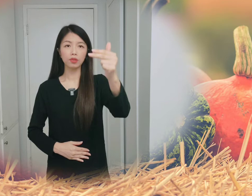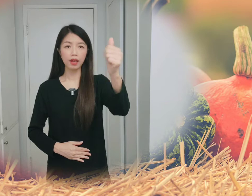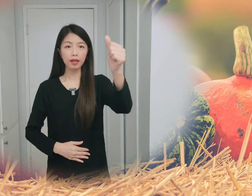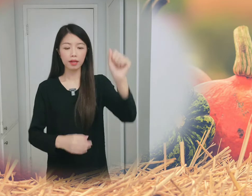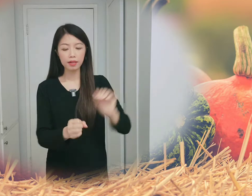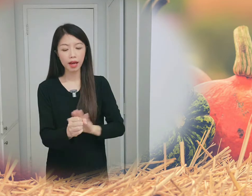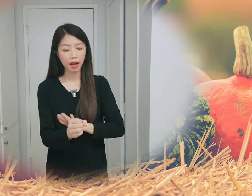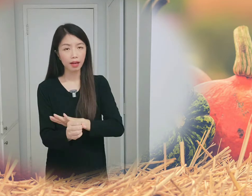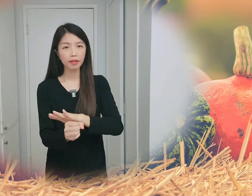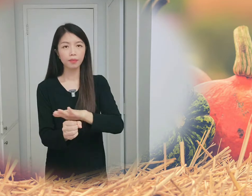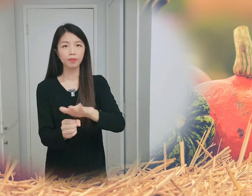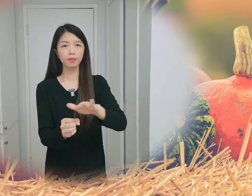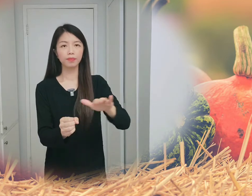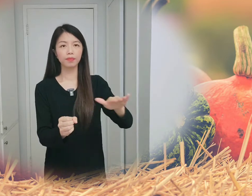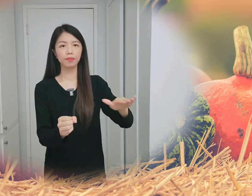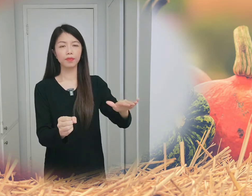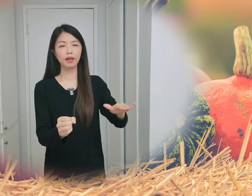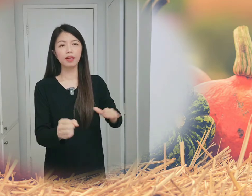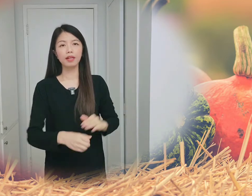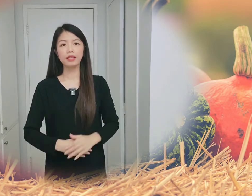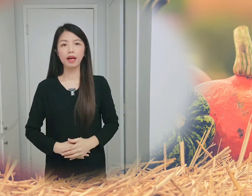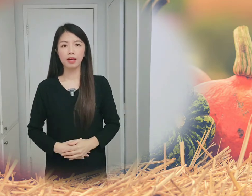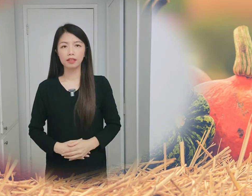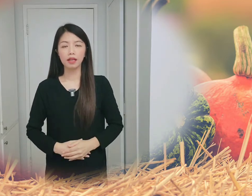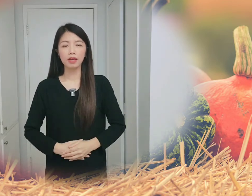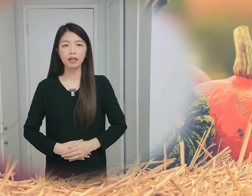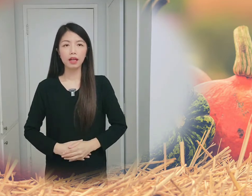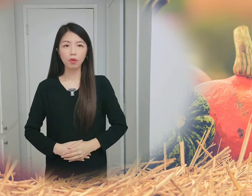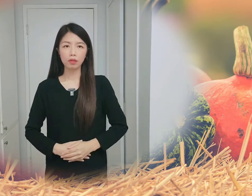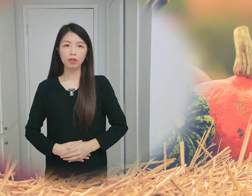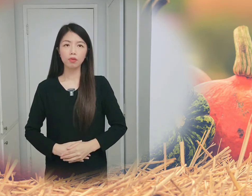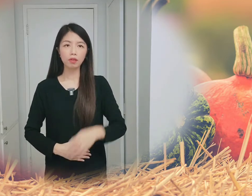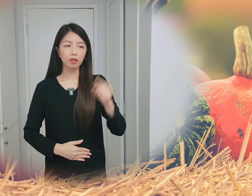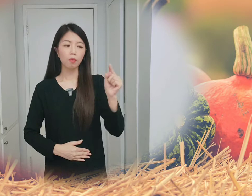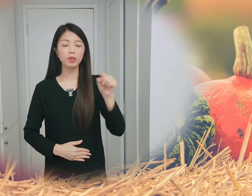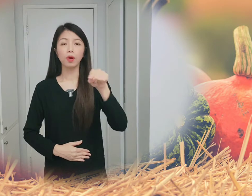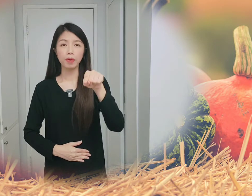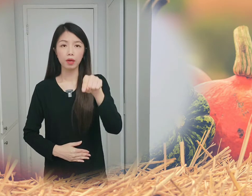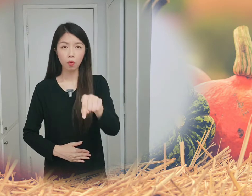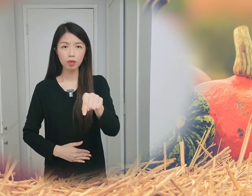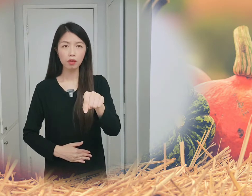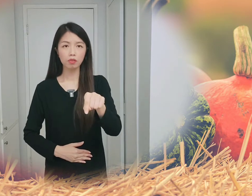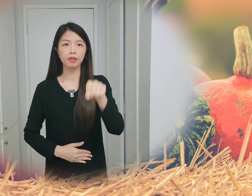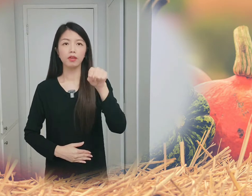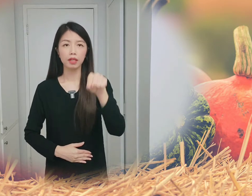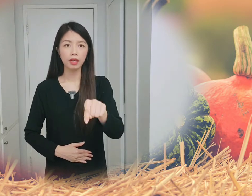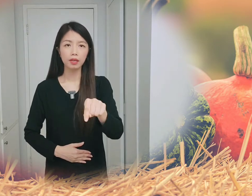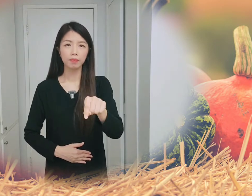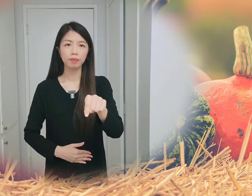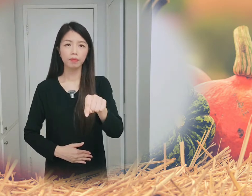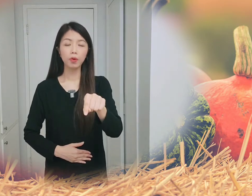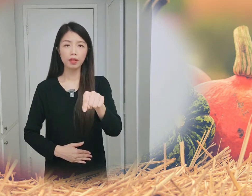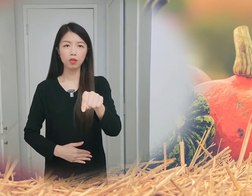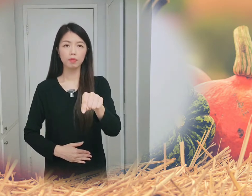했죠? 주의 사랑. 이 사랑은, 이라고 한 뜻의 수어는 검지로 앞에 콕 찍어주시면 돼요.